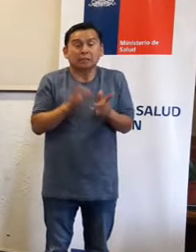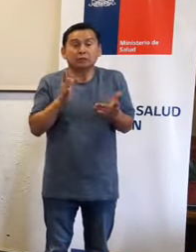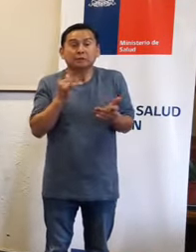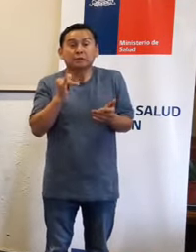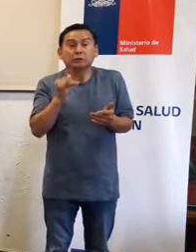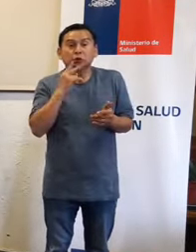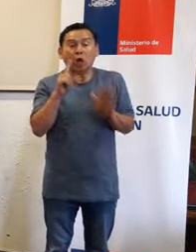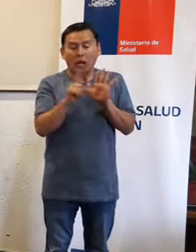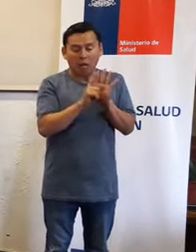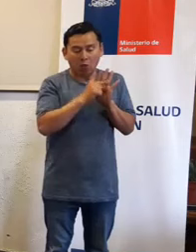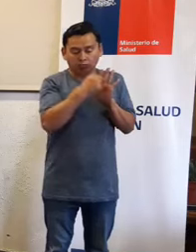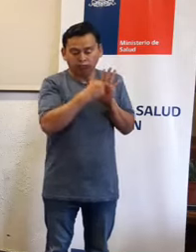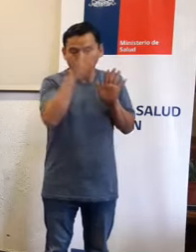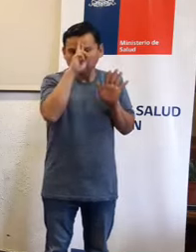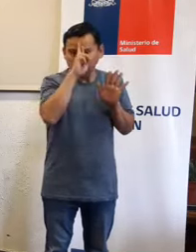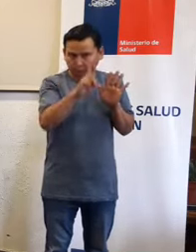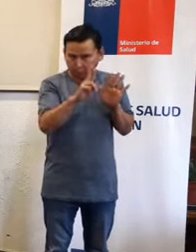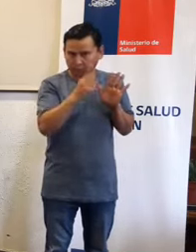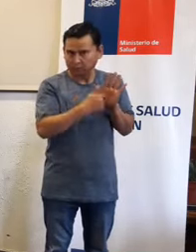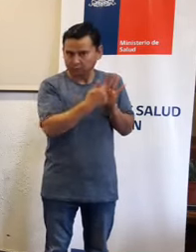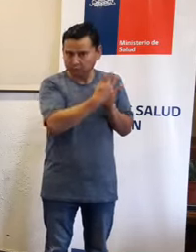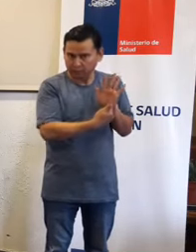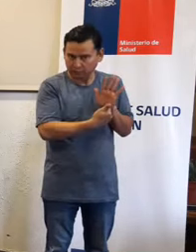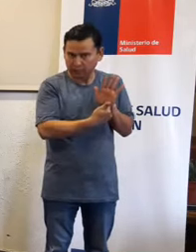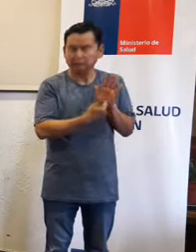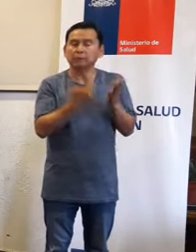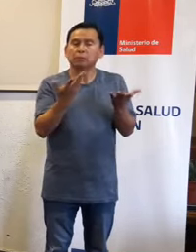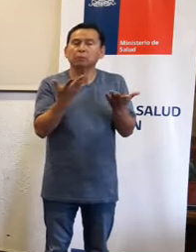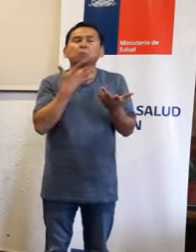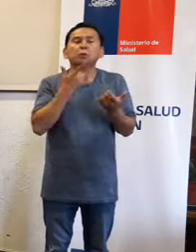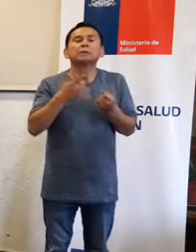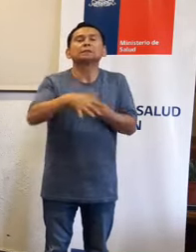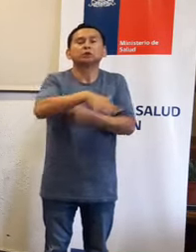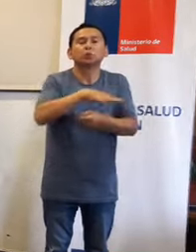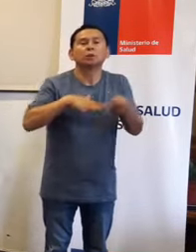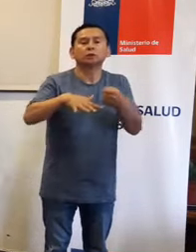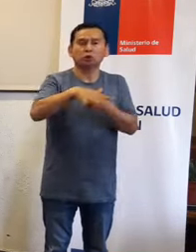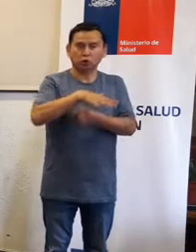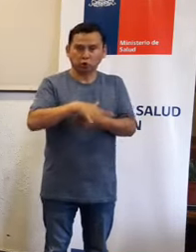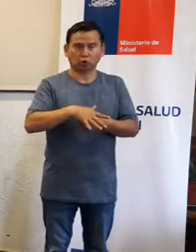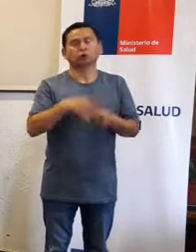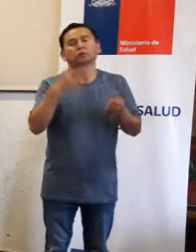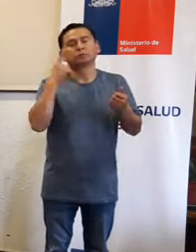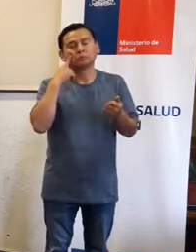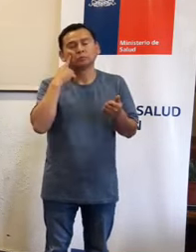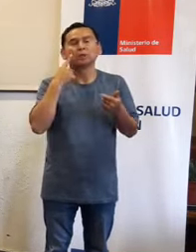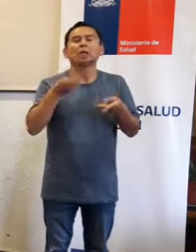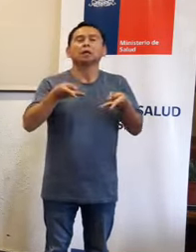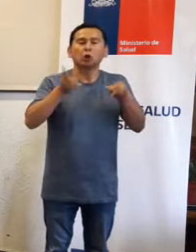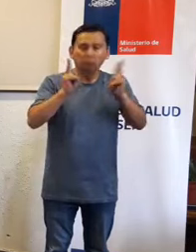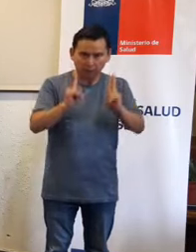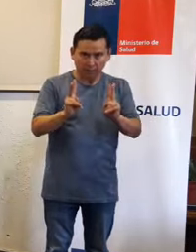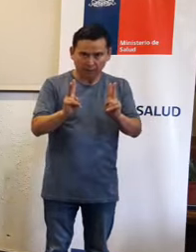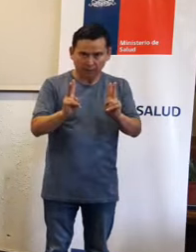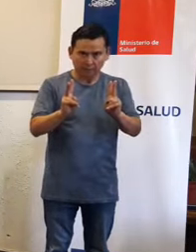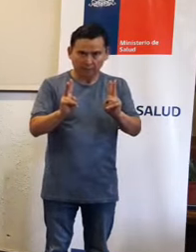la legislación que en este estado de excepción y a través del decreto 202 nos ampara y nos permite